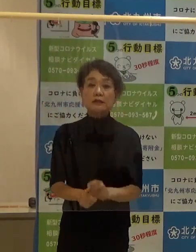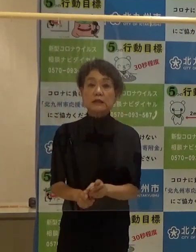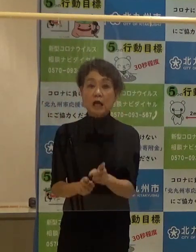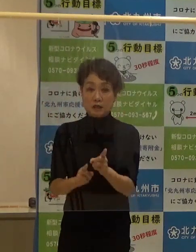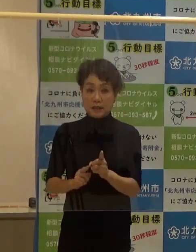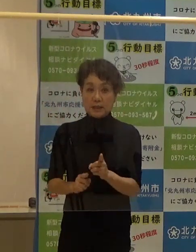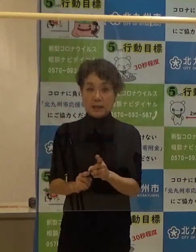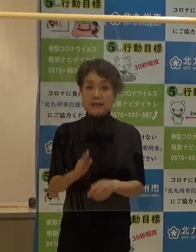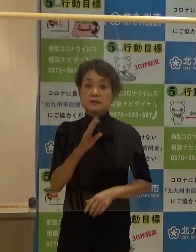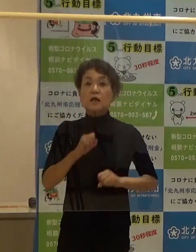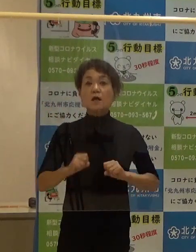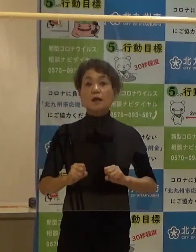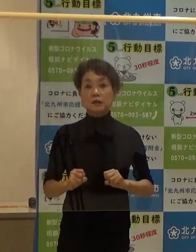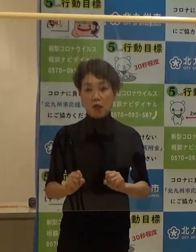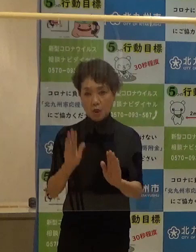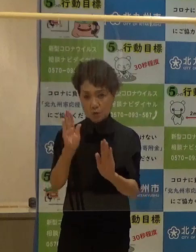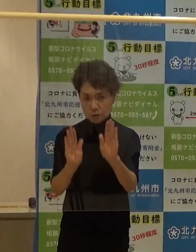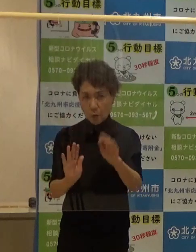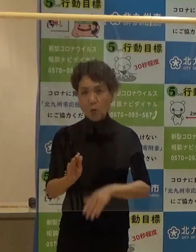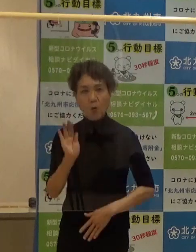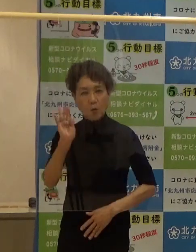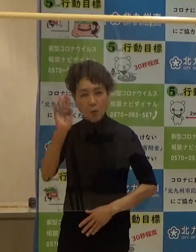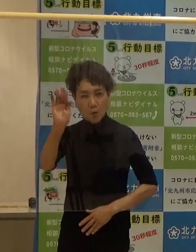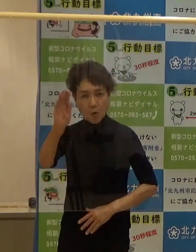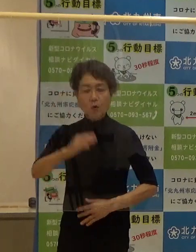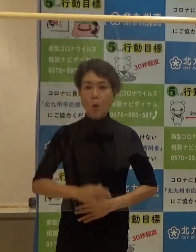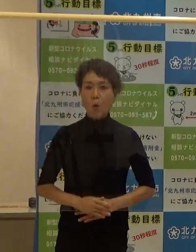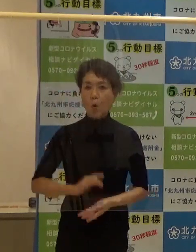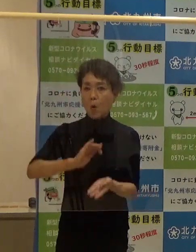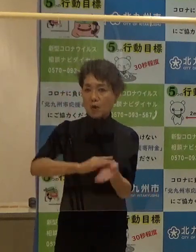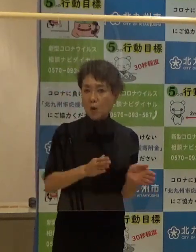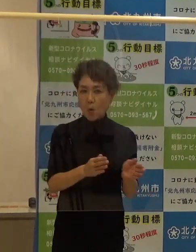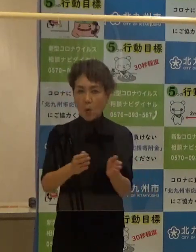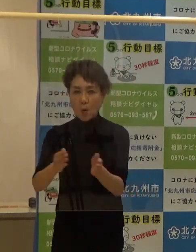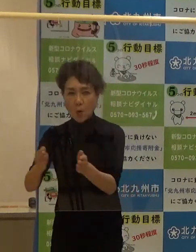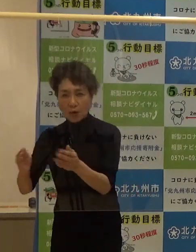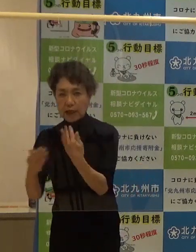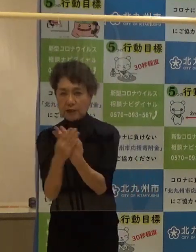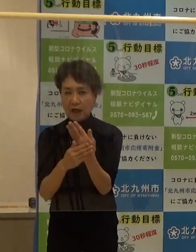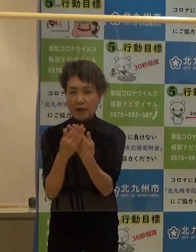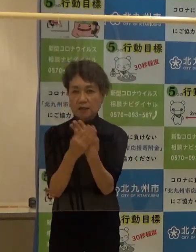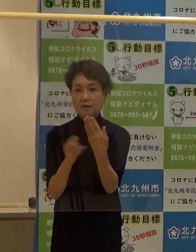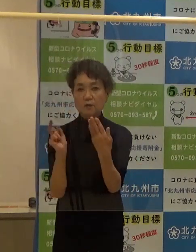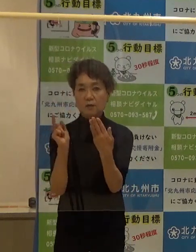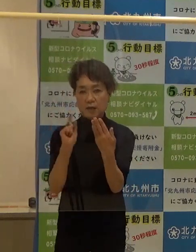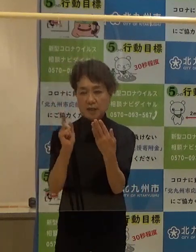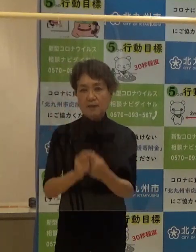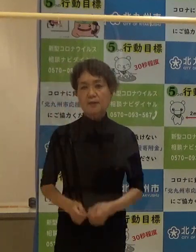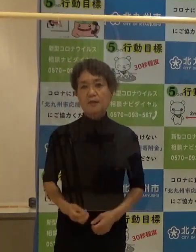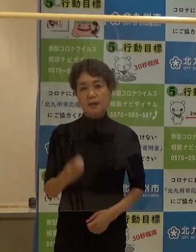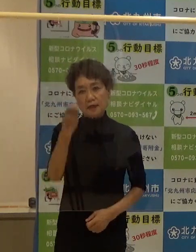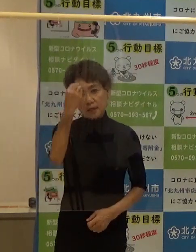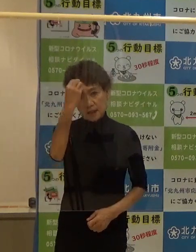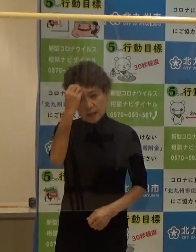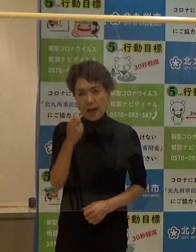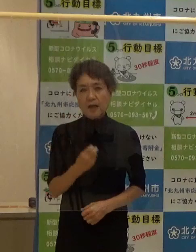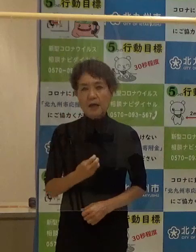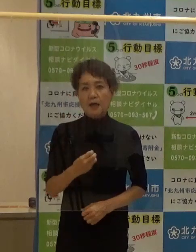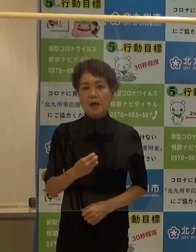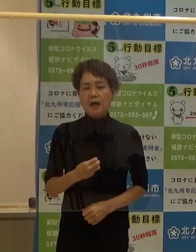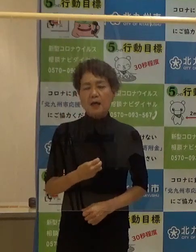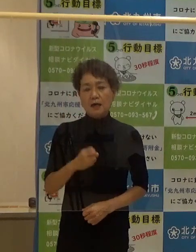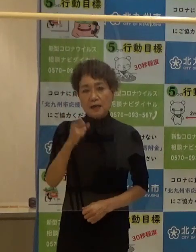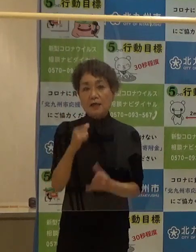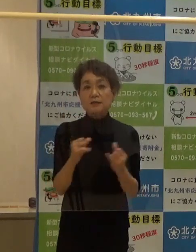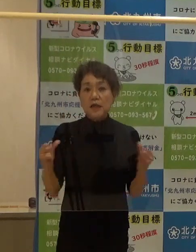実際に行われております。特に今後の医療体制で重要なのは、患者さんが減っている、手術を先